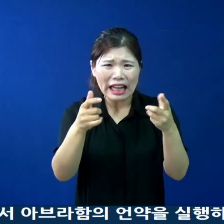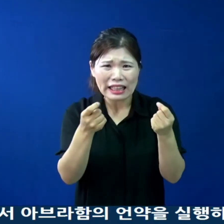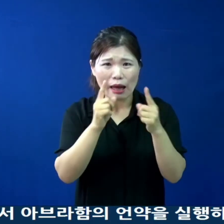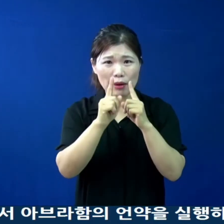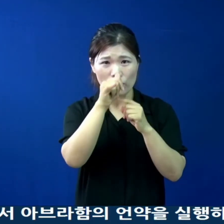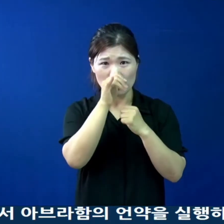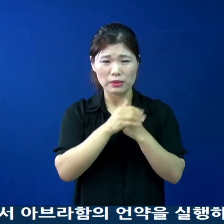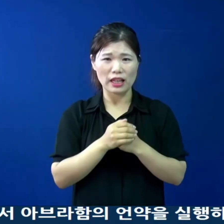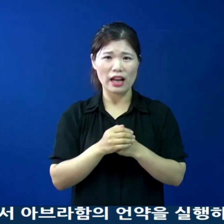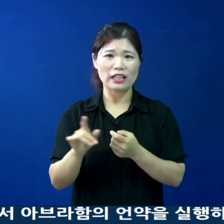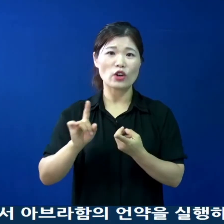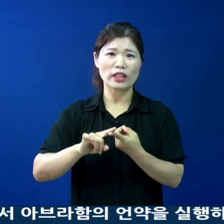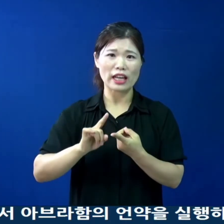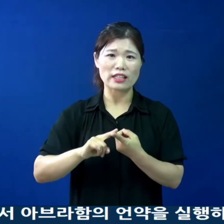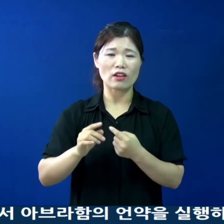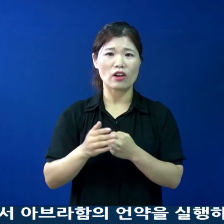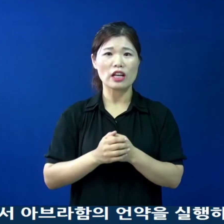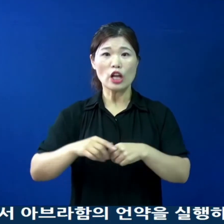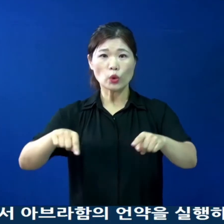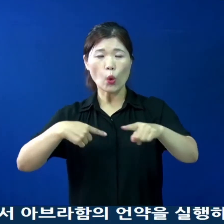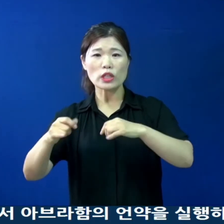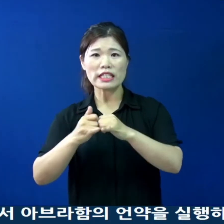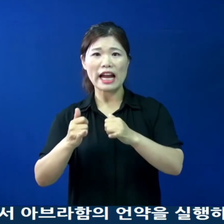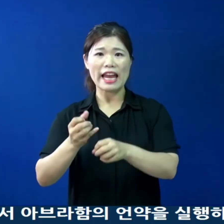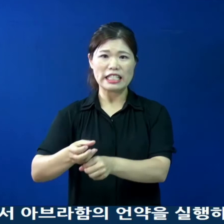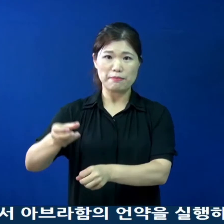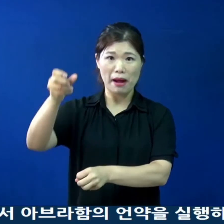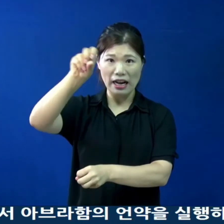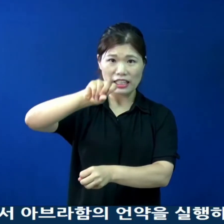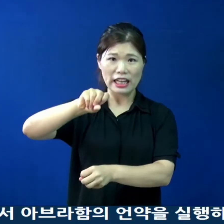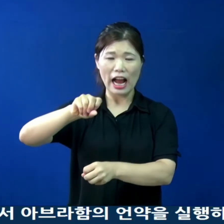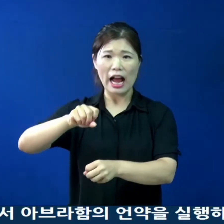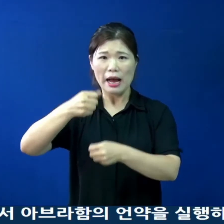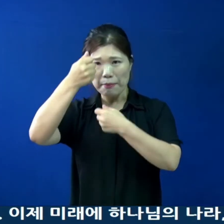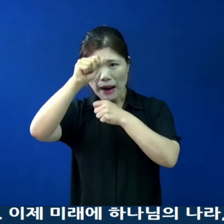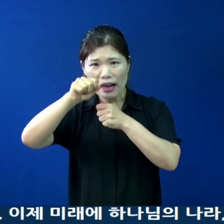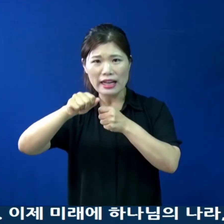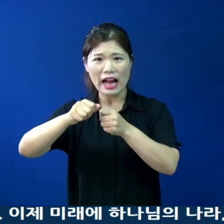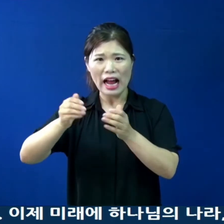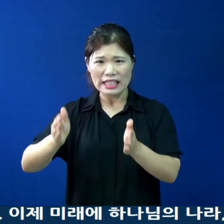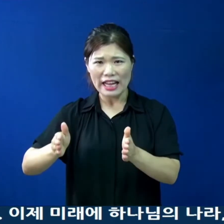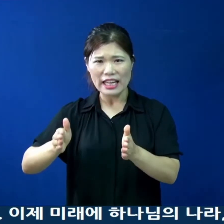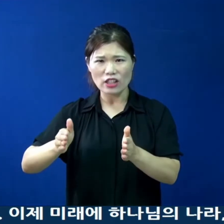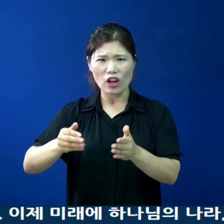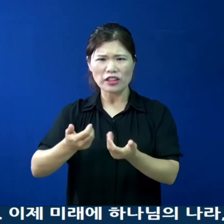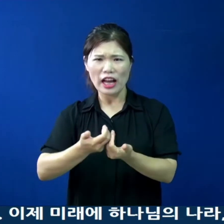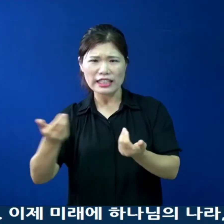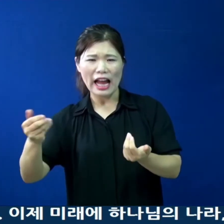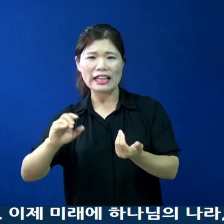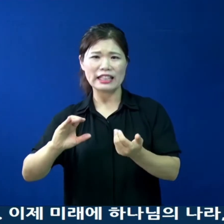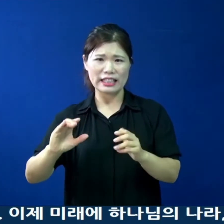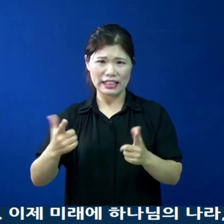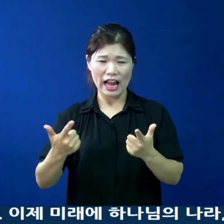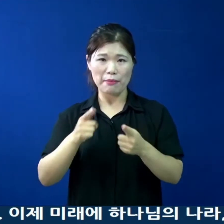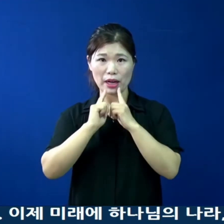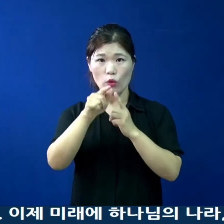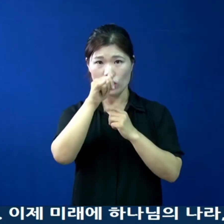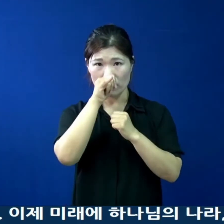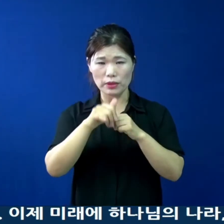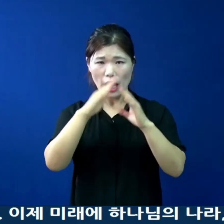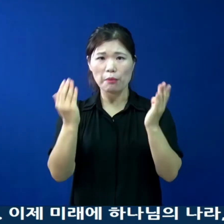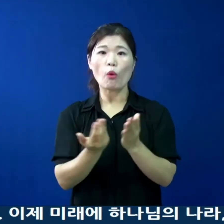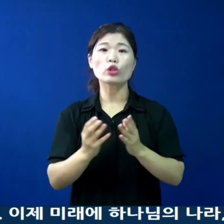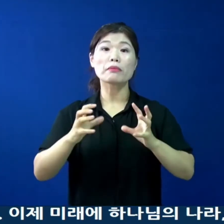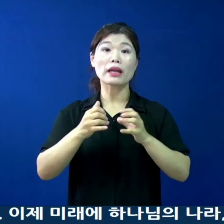유다를 떠나지 아니하며 통치자의 지팡이가 그 발 사이에서 떠나지 아니하기를 실로가 오시기까지 이르리니 그에게 모든